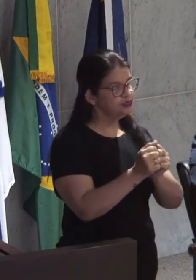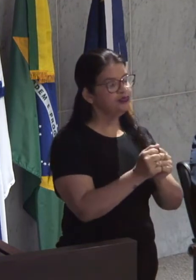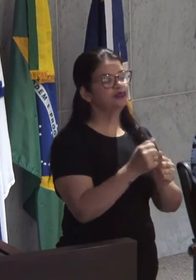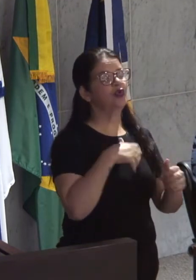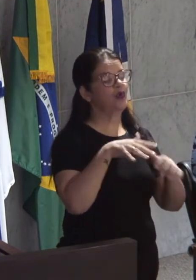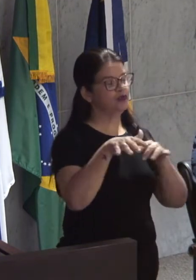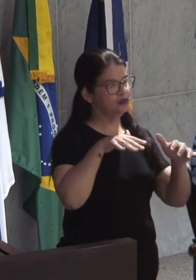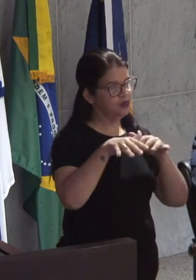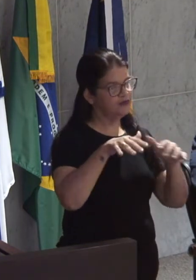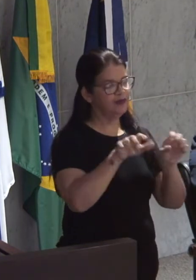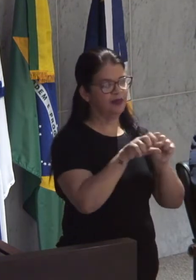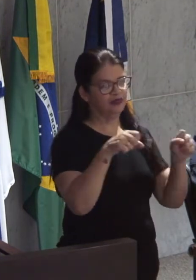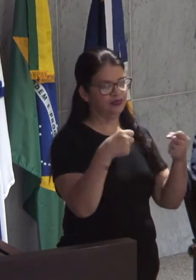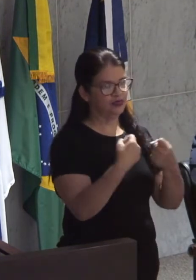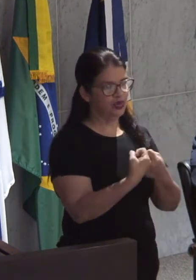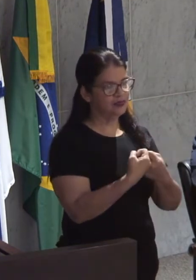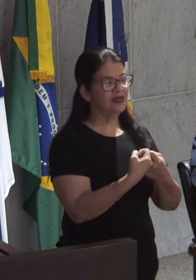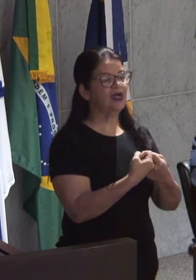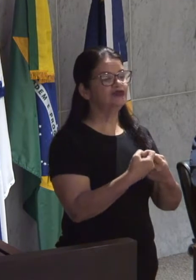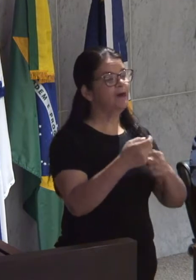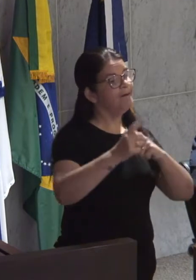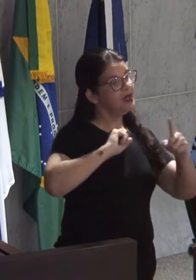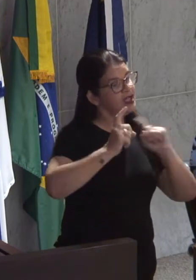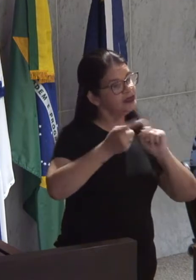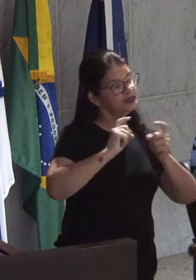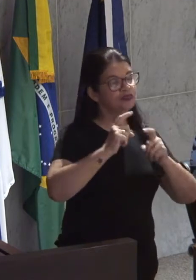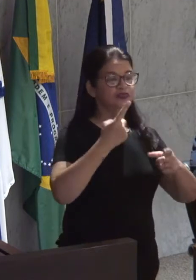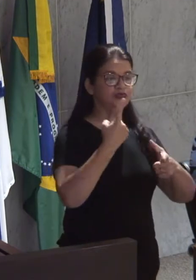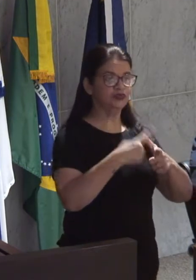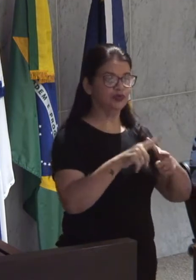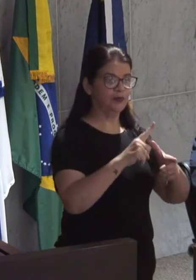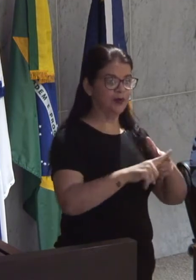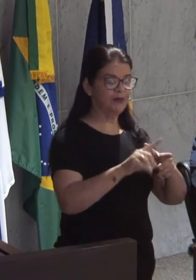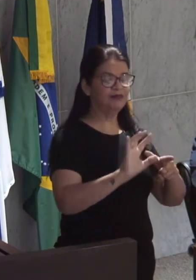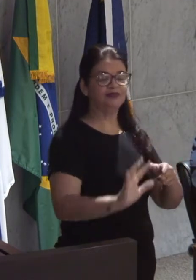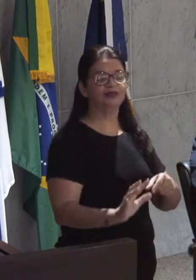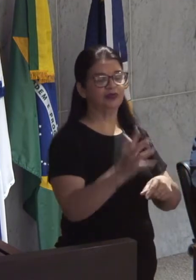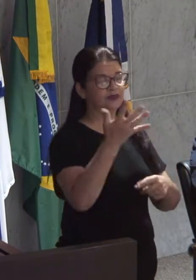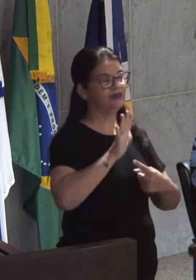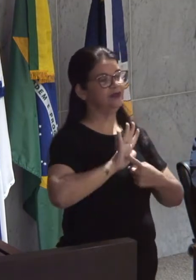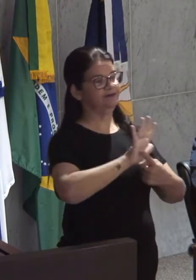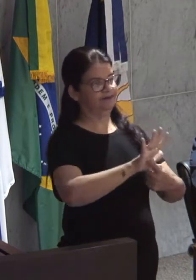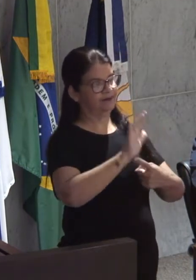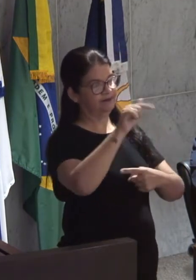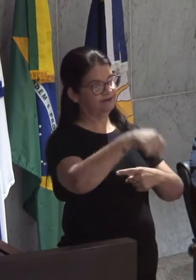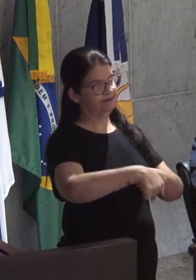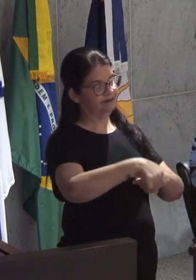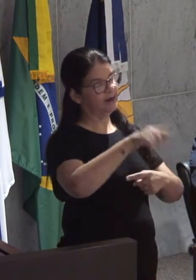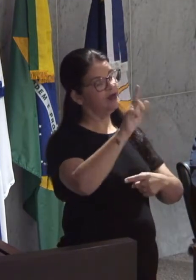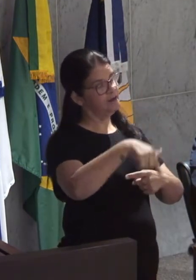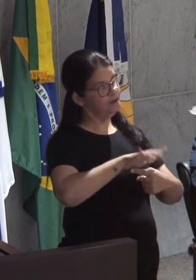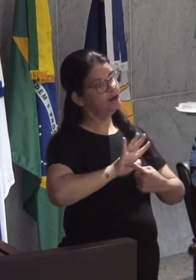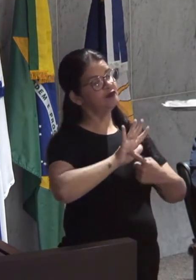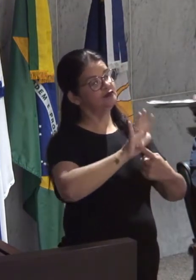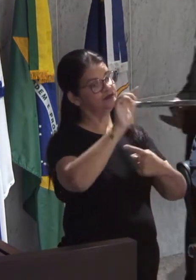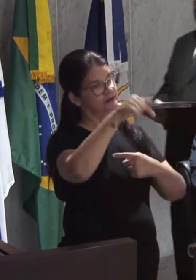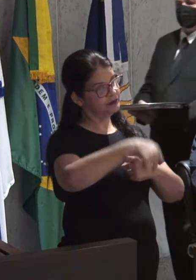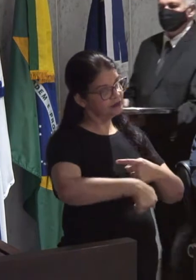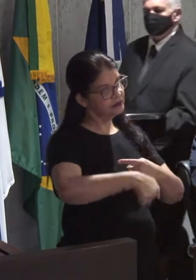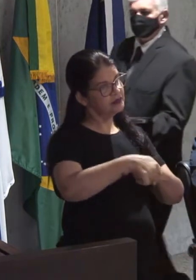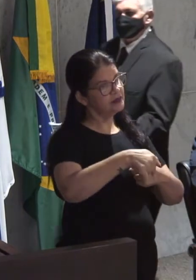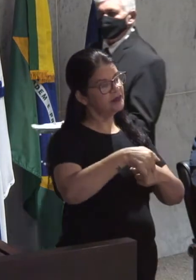os movimentos sociais, para discutir os problemas que estão sendo apresentados aqui, que foram apresentados aqui,